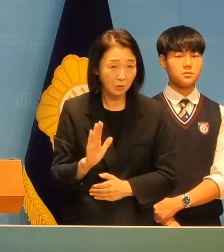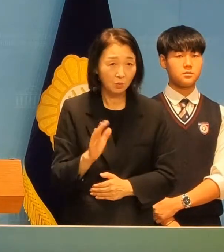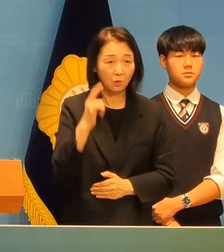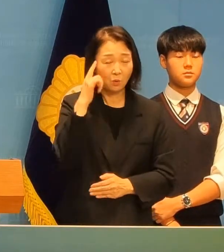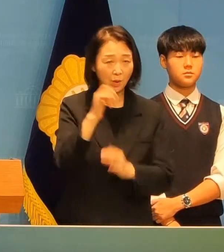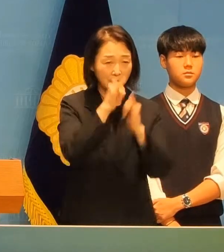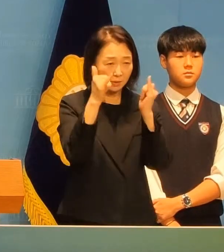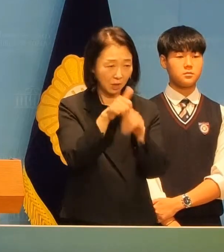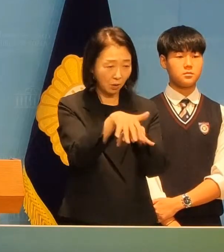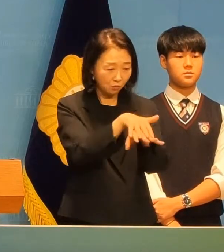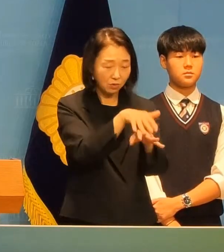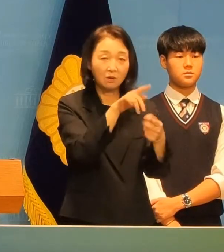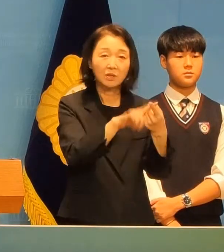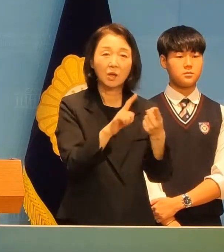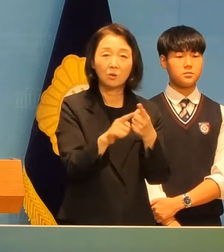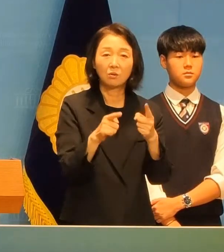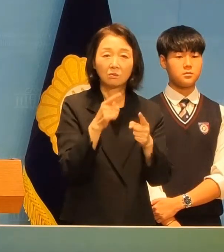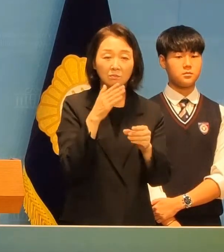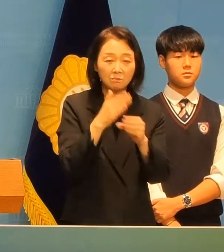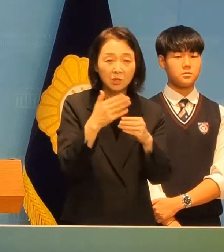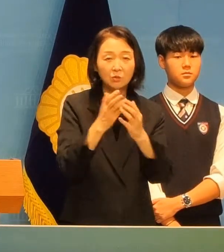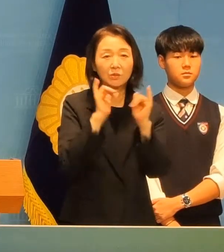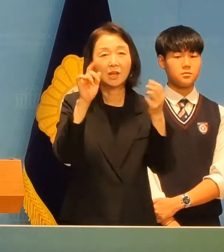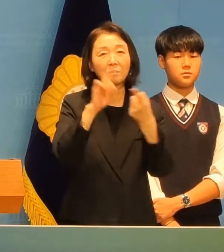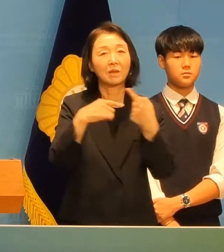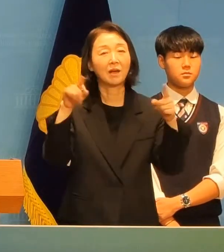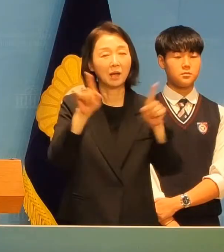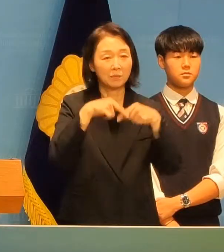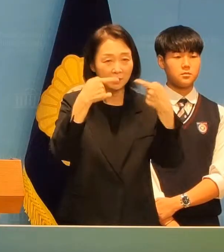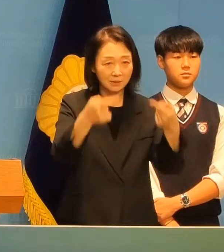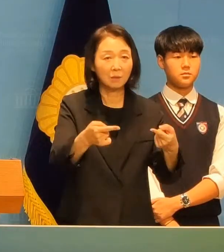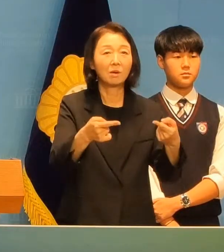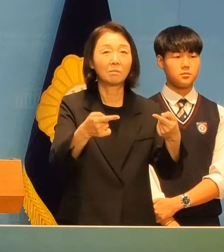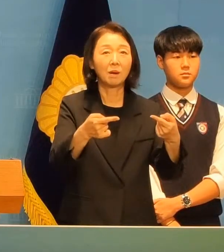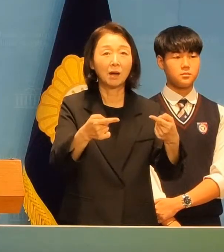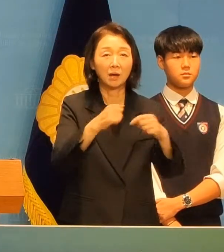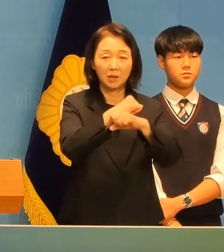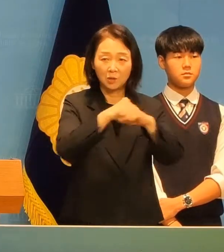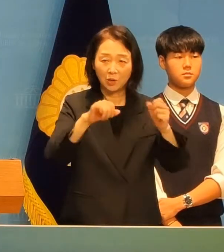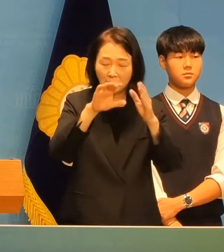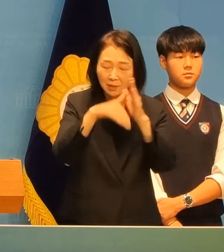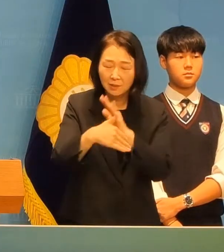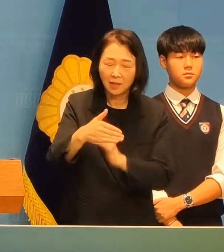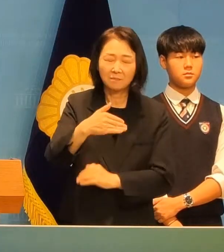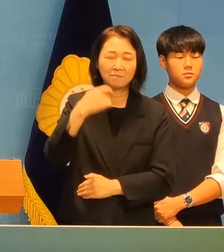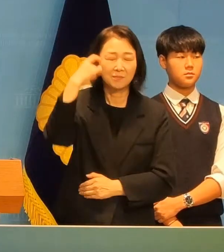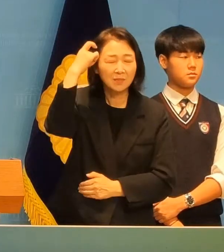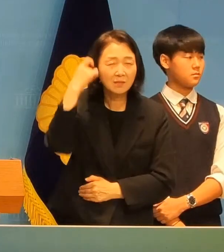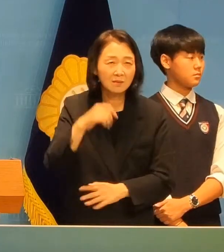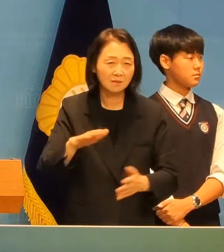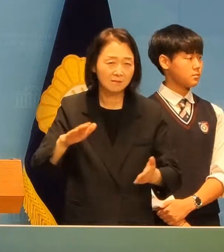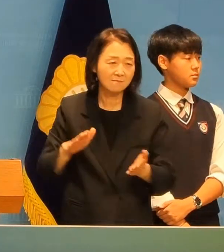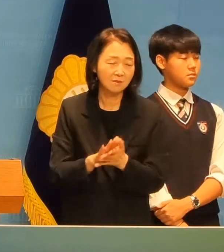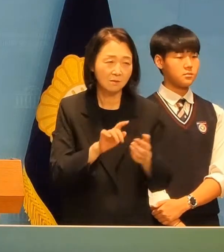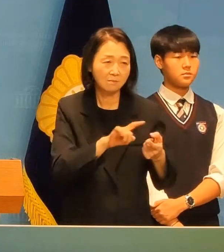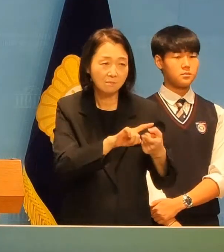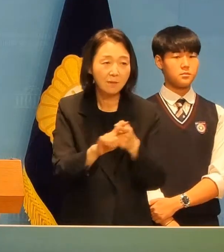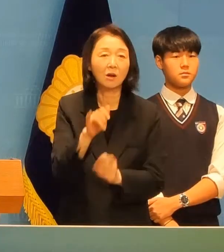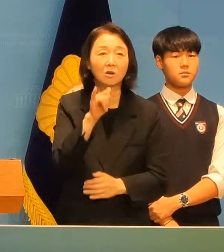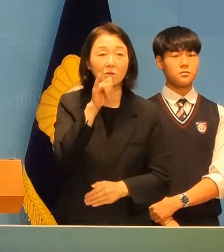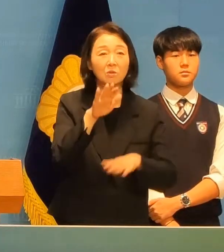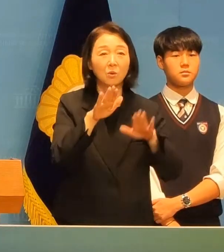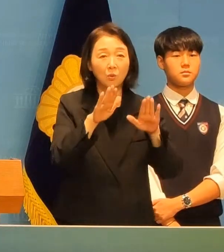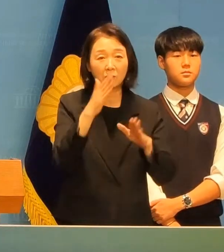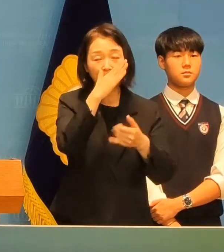사회 구성원이자 민주시민으로서 함께했습니다. 광장에서 느꼈던 뜨거운 연대의 감동을 원동력 삼아 오늘